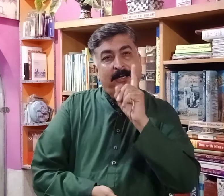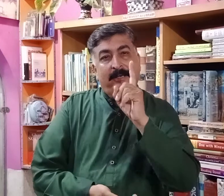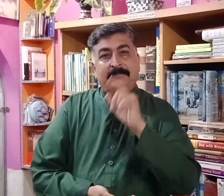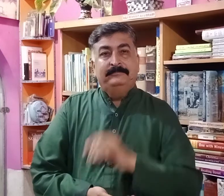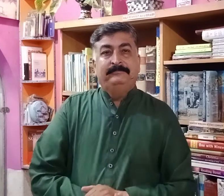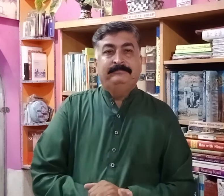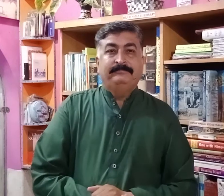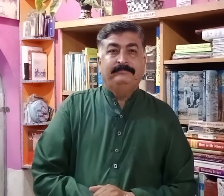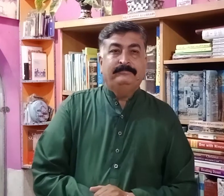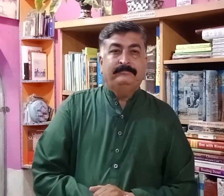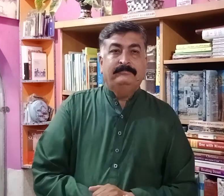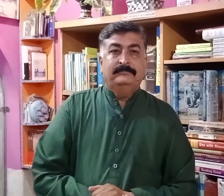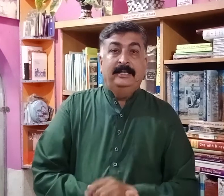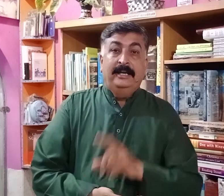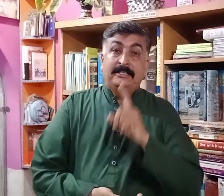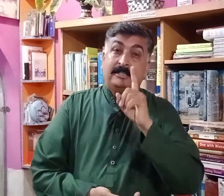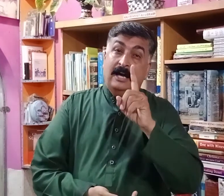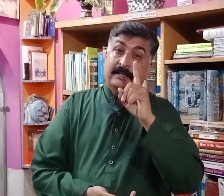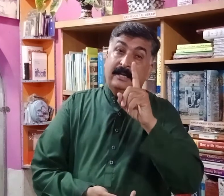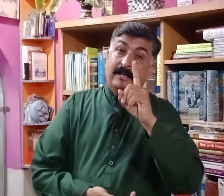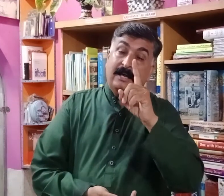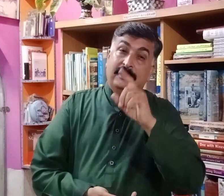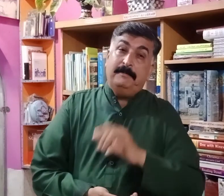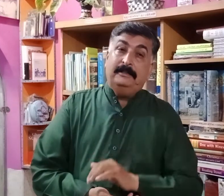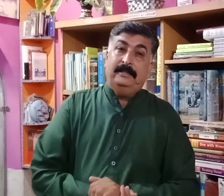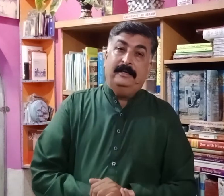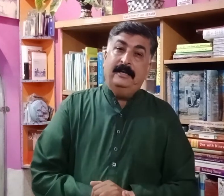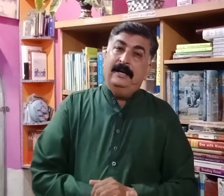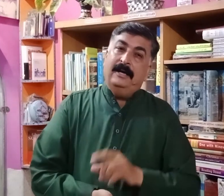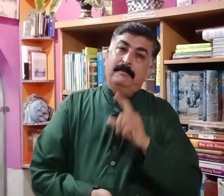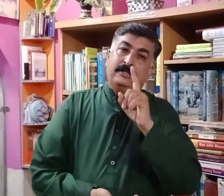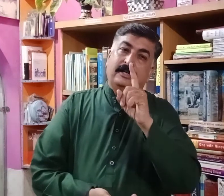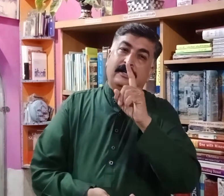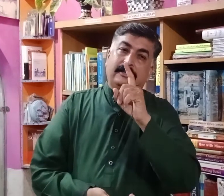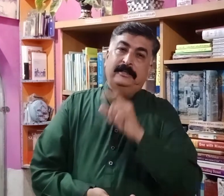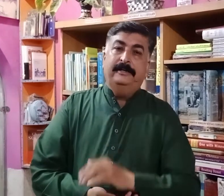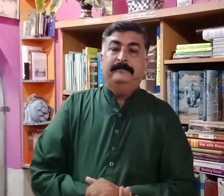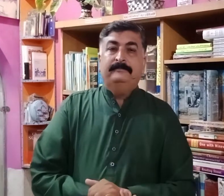मगर इंसान के अखलाक की बातें हमेशा रहती हैं।